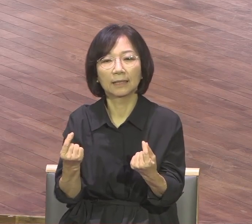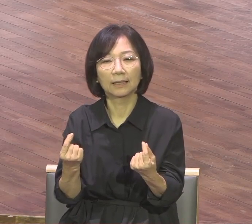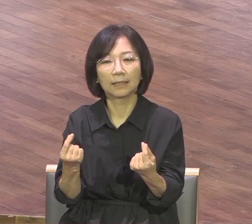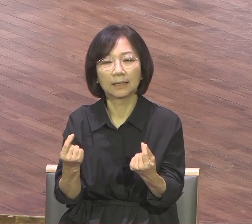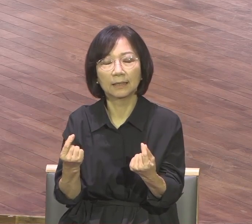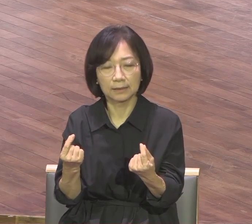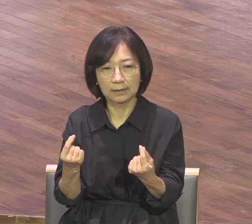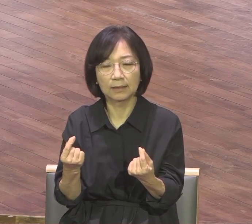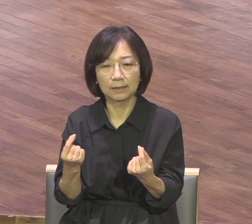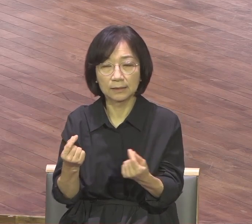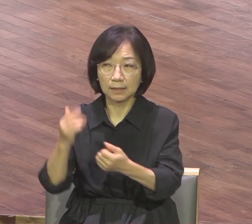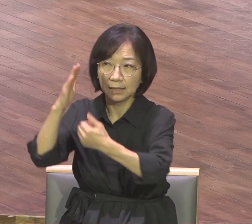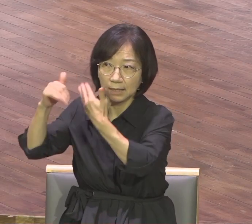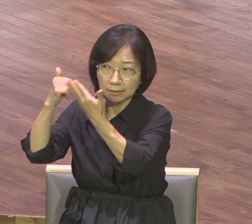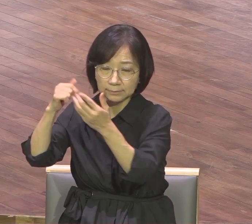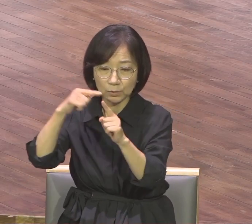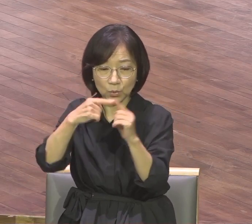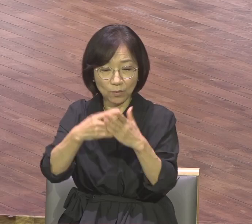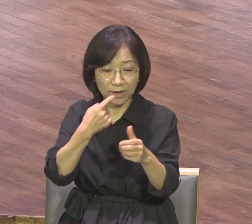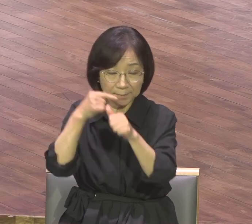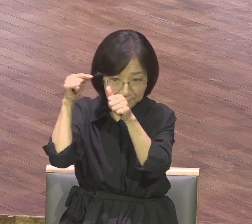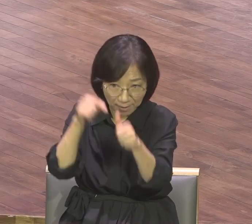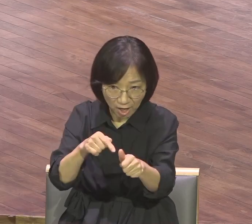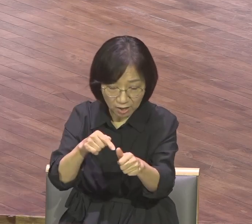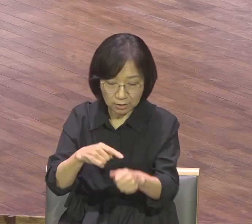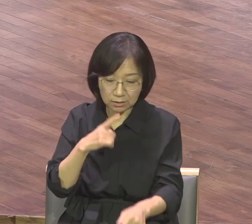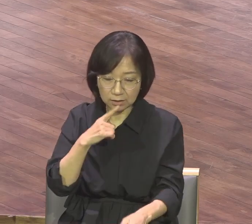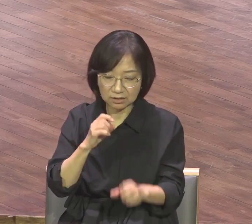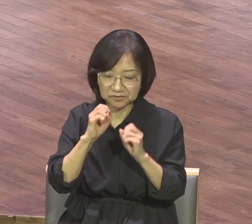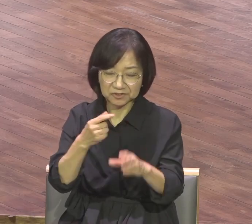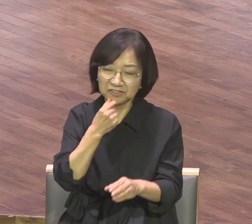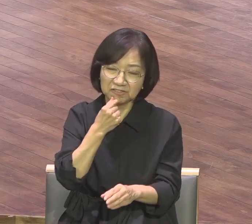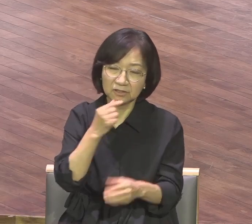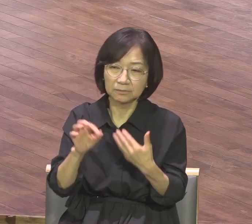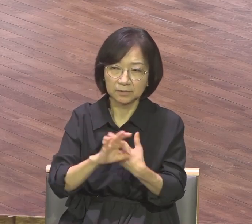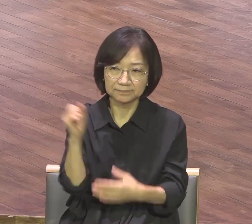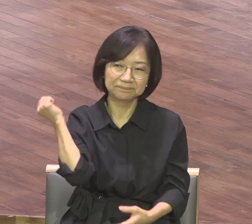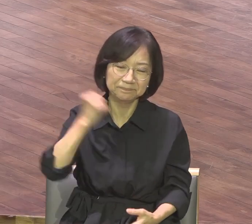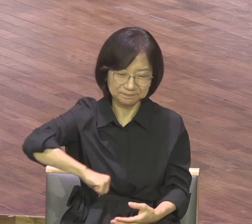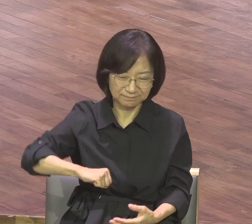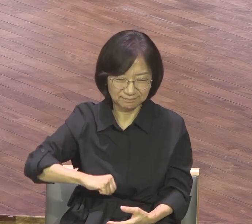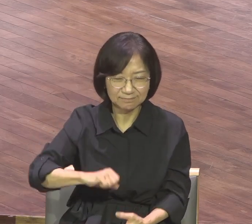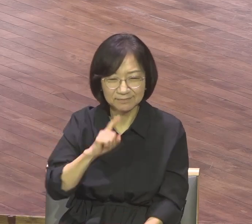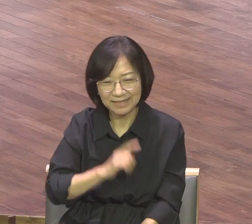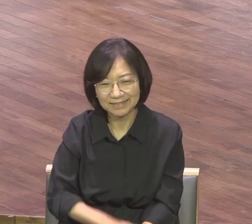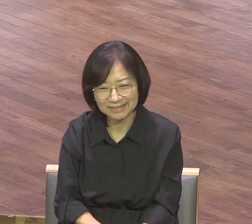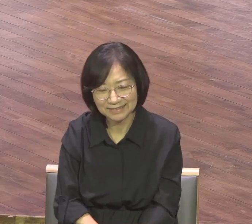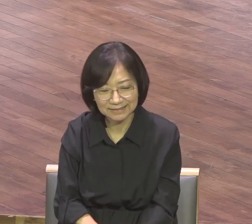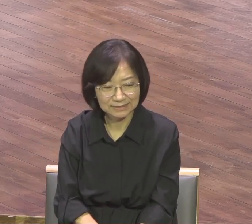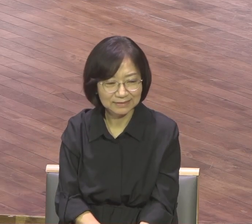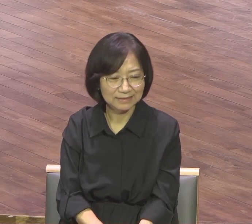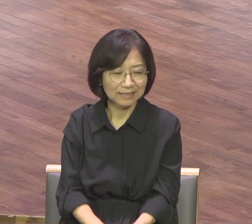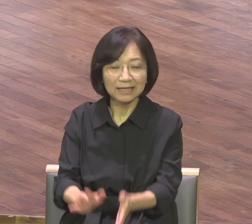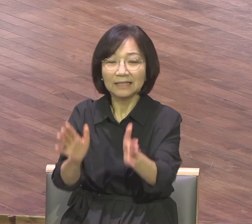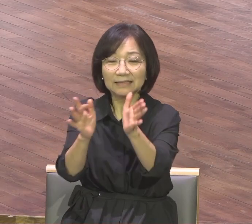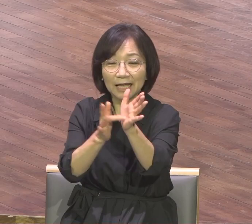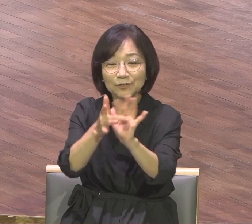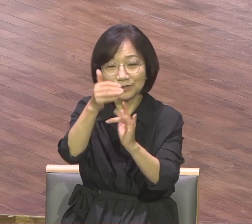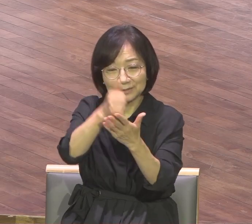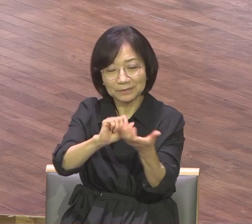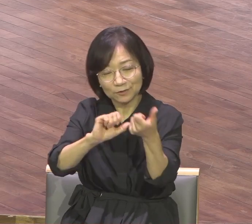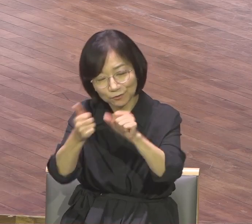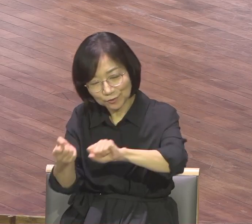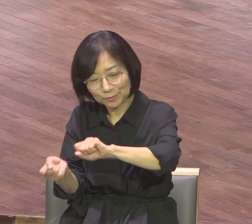것이 불순종이다. 예수님께서 지상 사역을 마치고 부활성천하시면서 마지막 남기신 말씀 전부 다 뭐예요? 전부